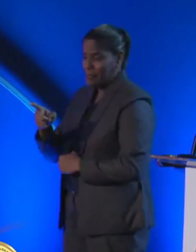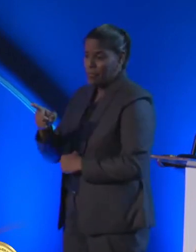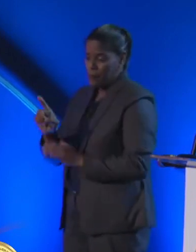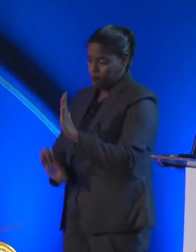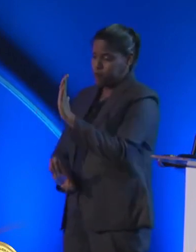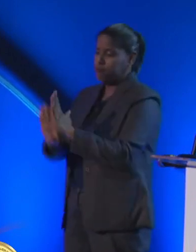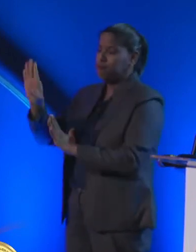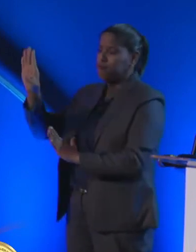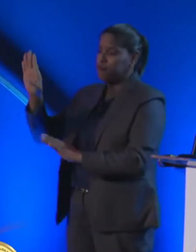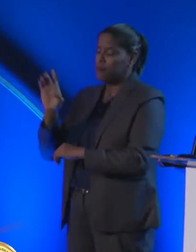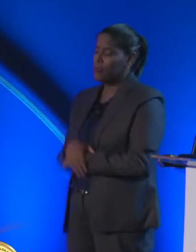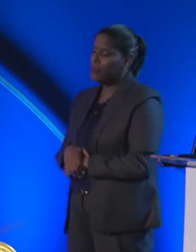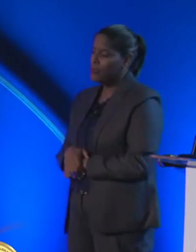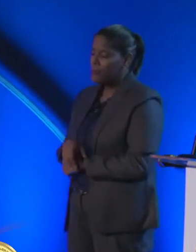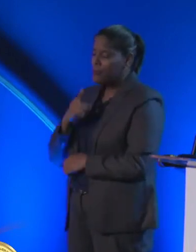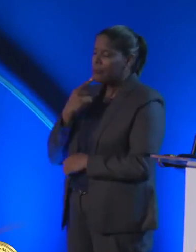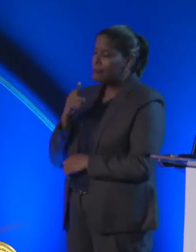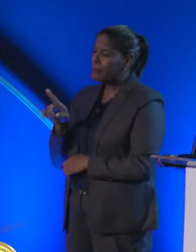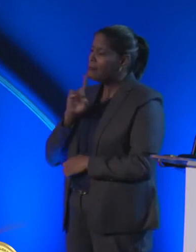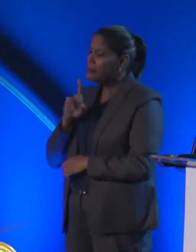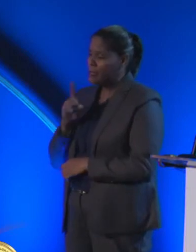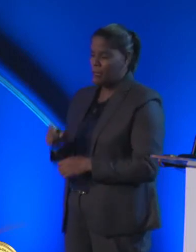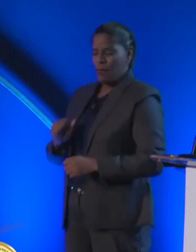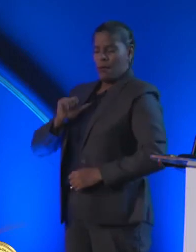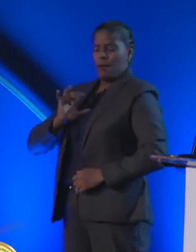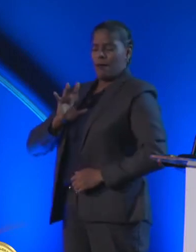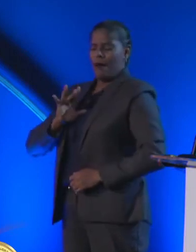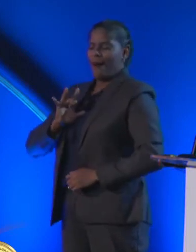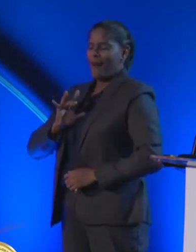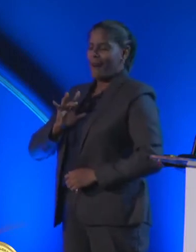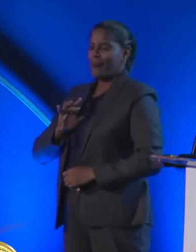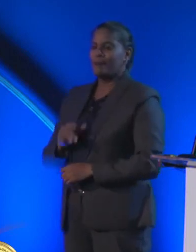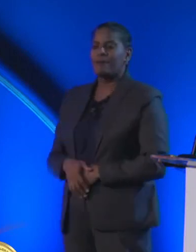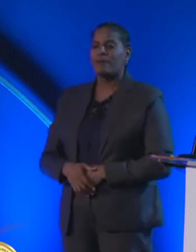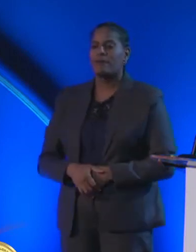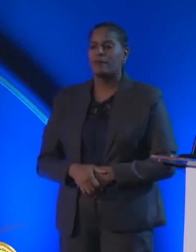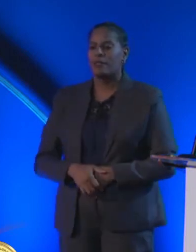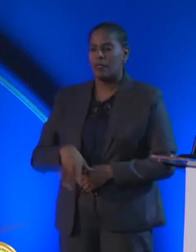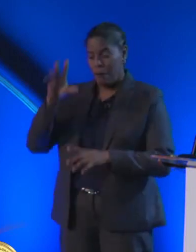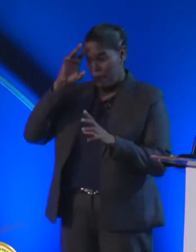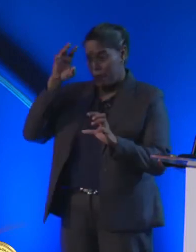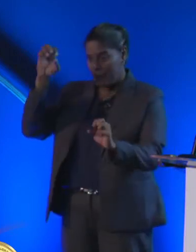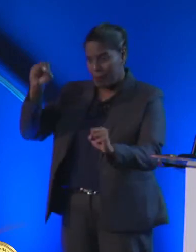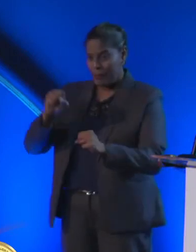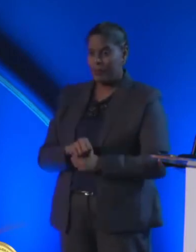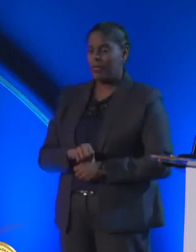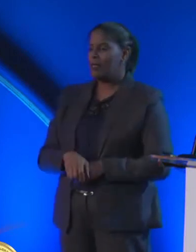desarrollo para un verdadero bienestar señor presidente Señora